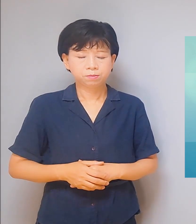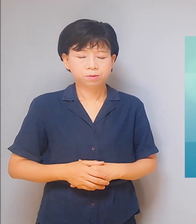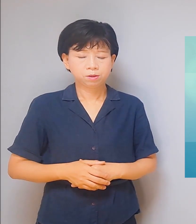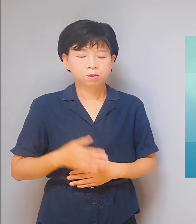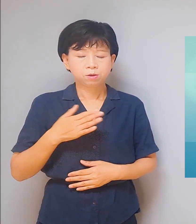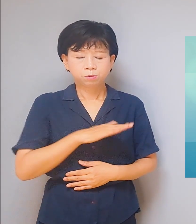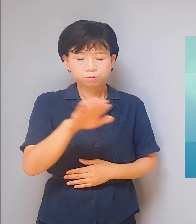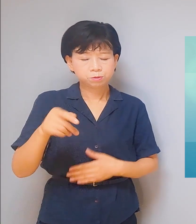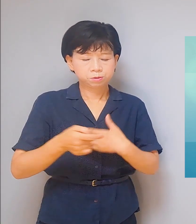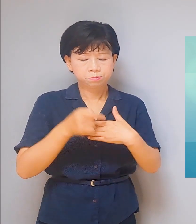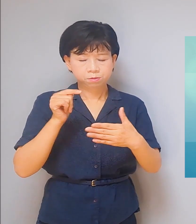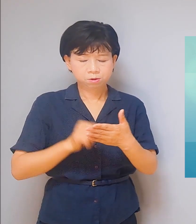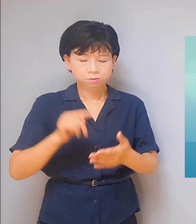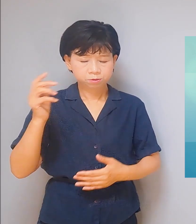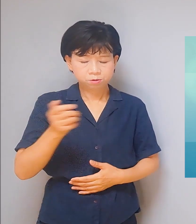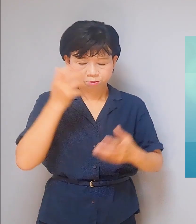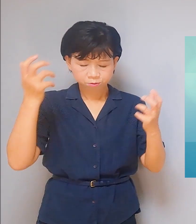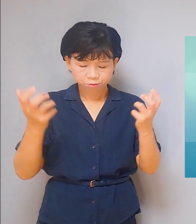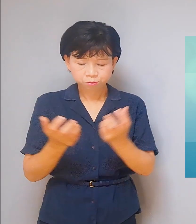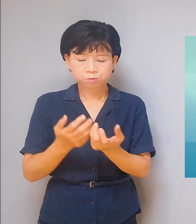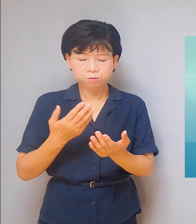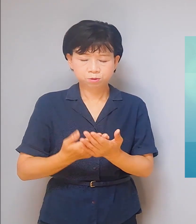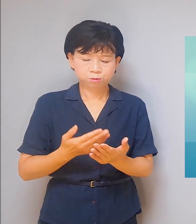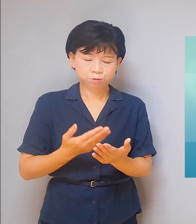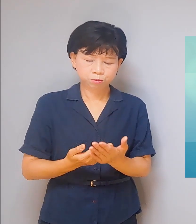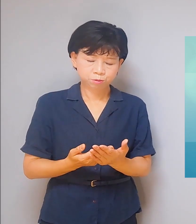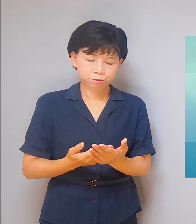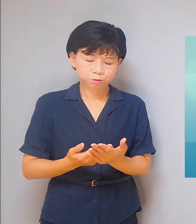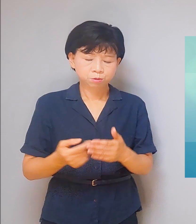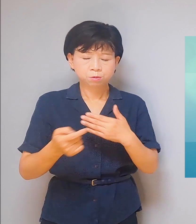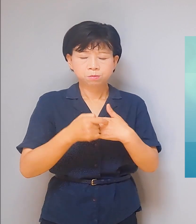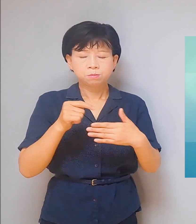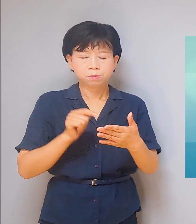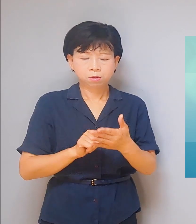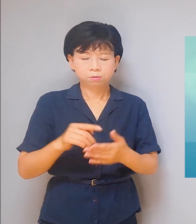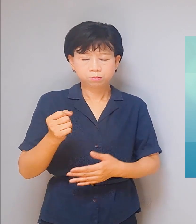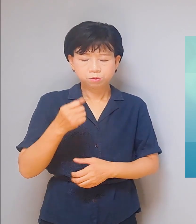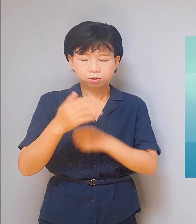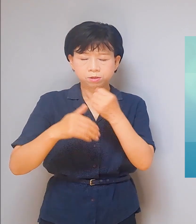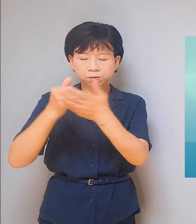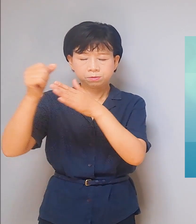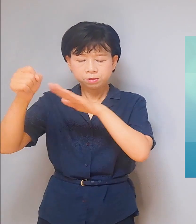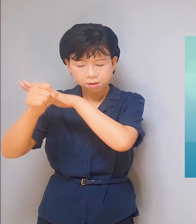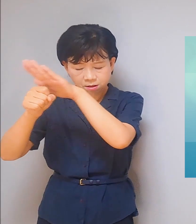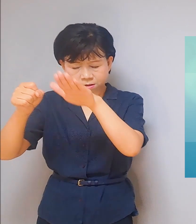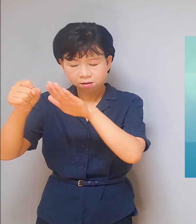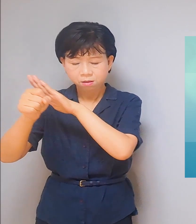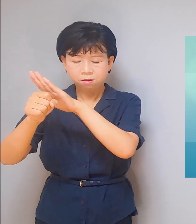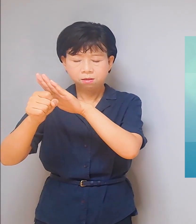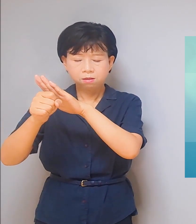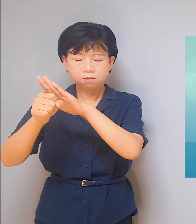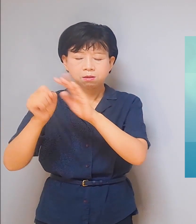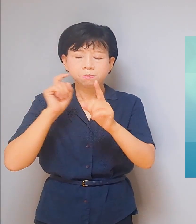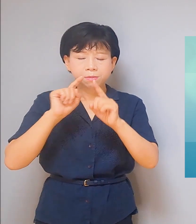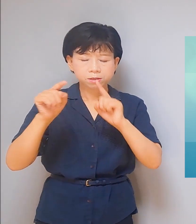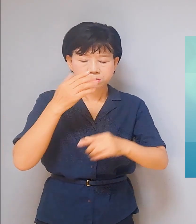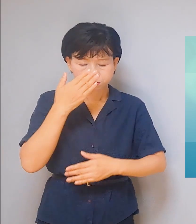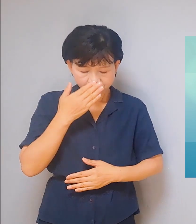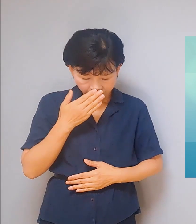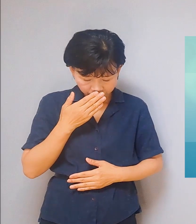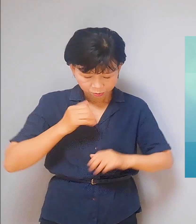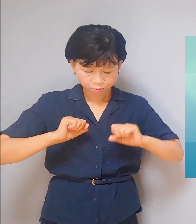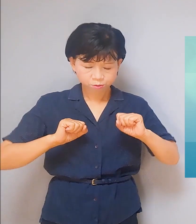저희의 심령을 성령으로 충만케 하셔서 마음으로 하나님을 사랑하고 주시는 말씀에